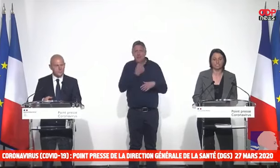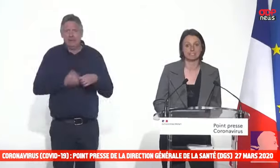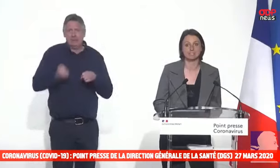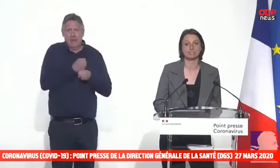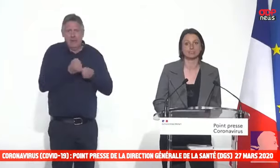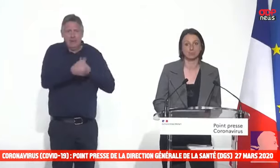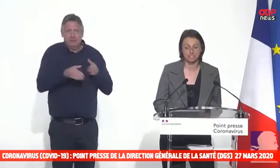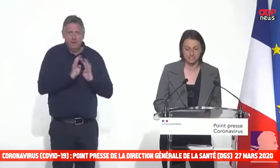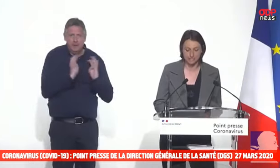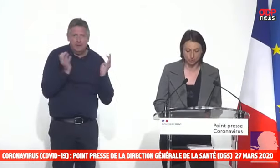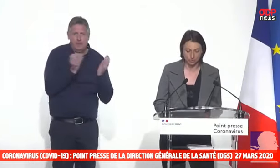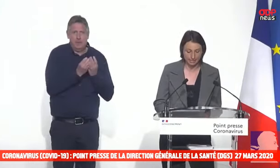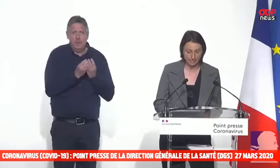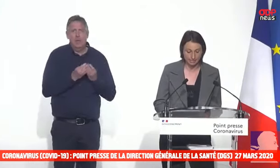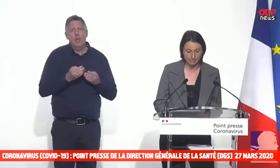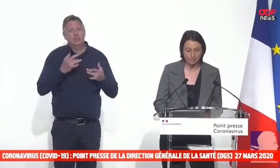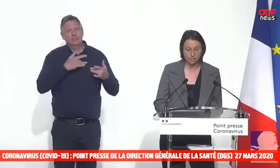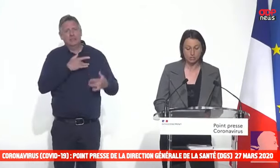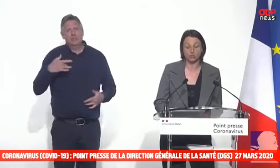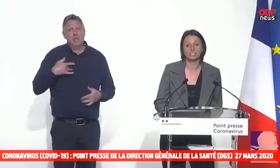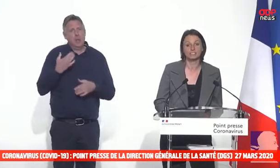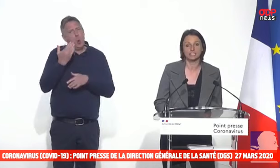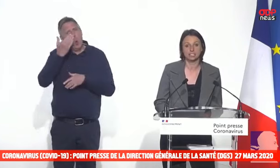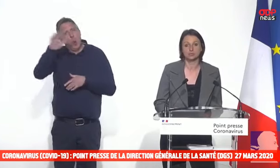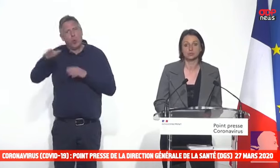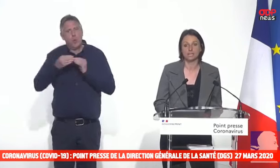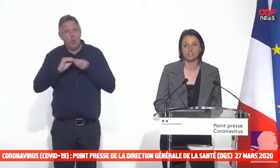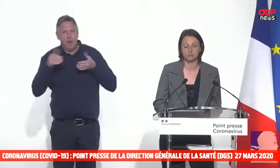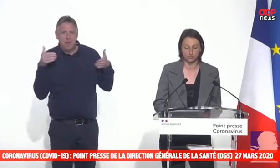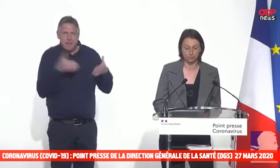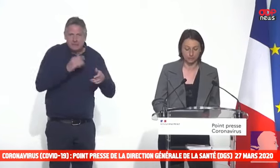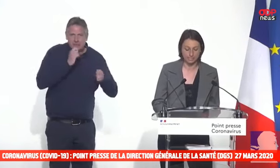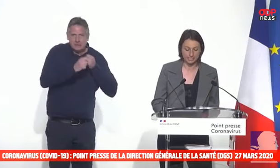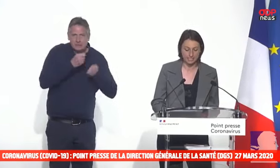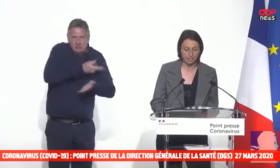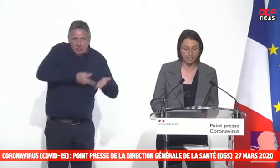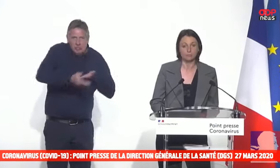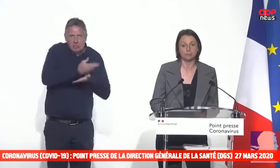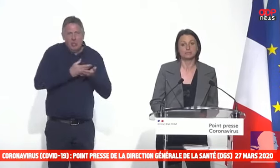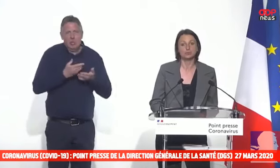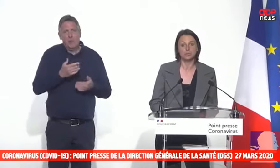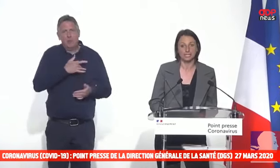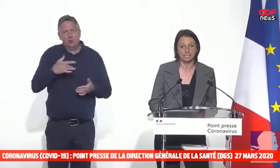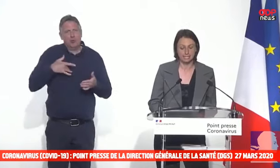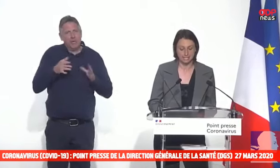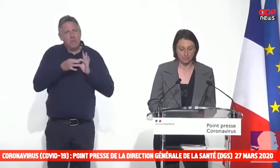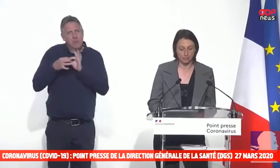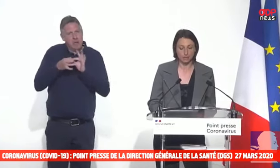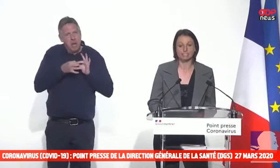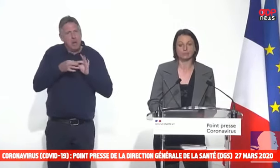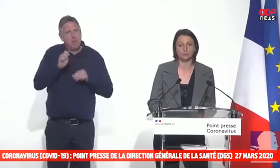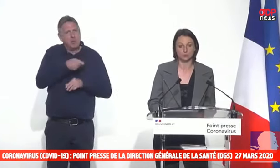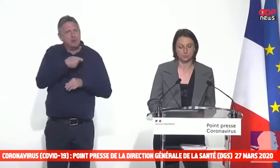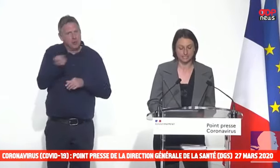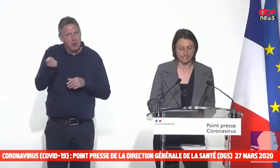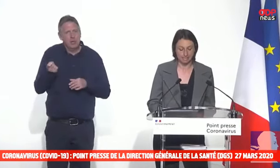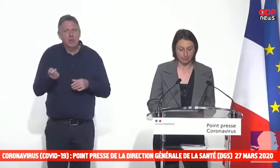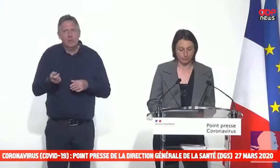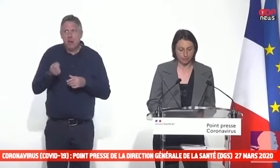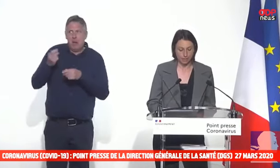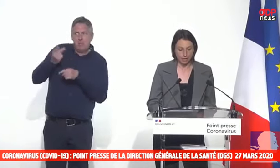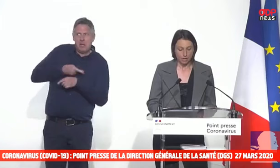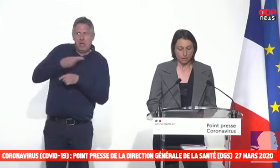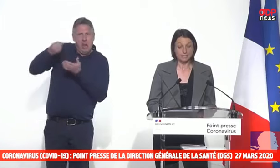coordonner les aspects non sanitaires de la crise, sans lien direct donc avec le domaine médical, mais toujours éclairé par la dimension